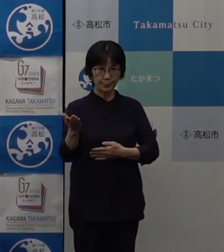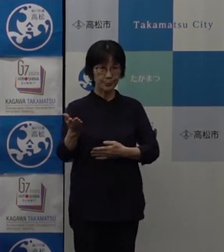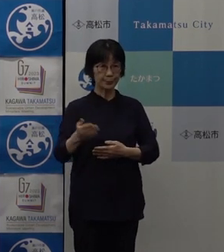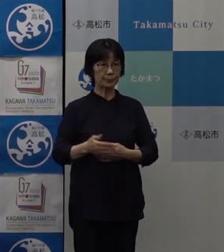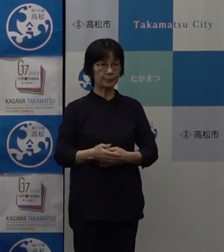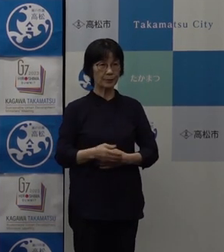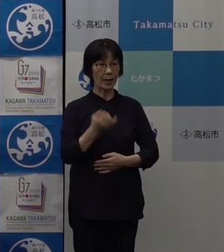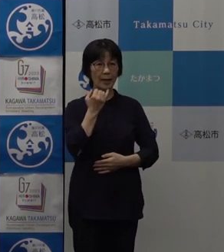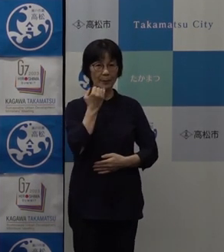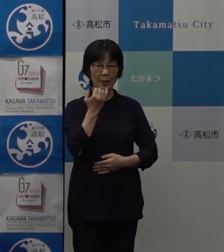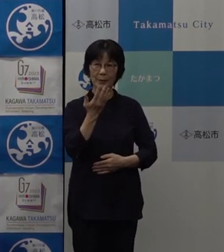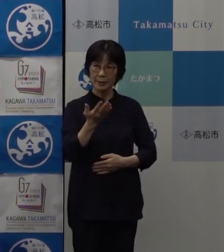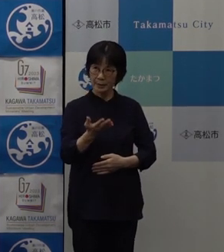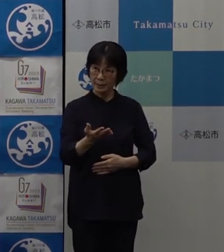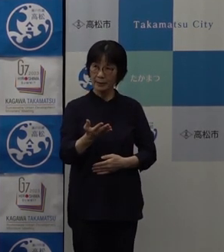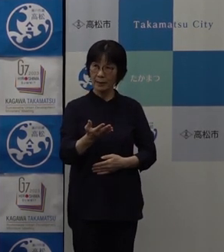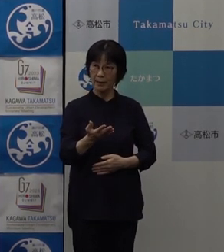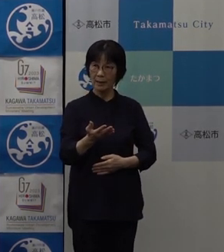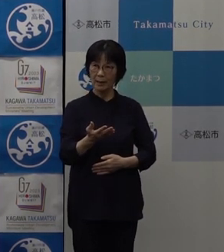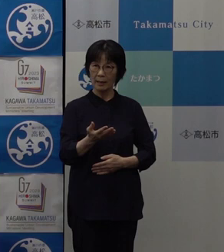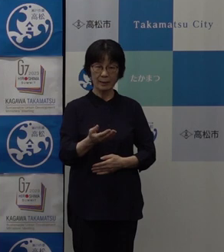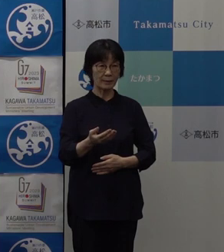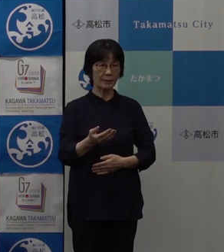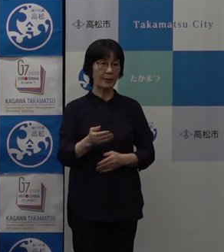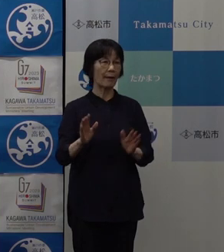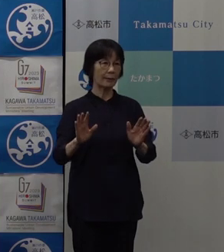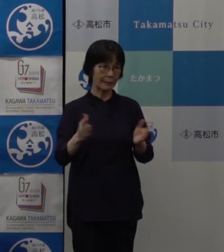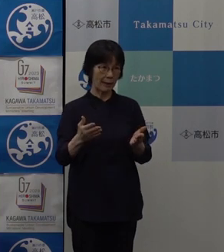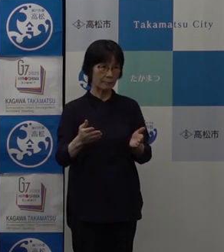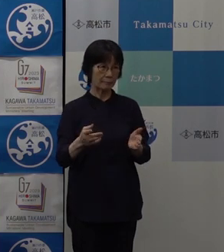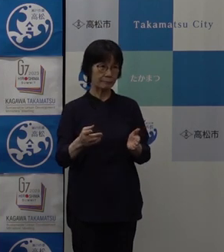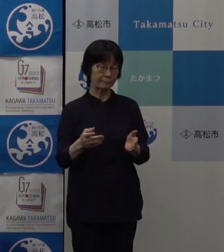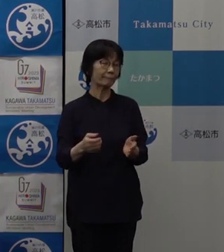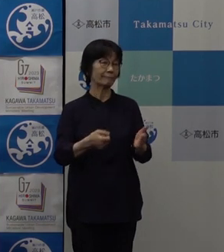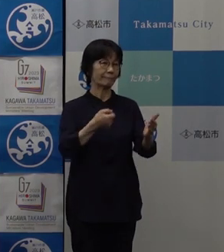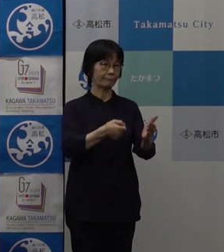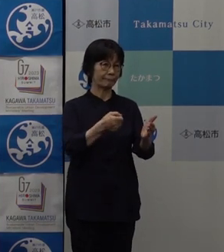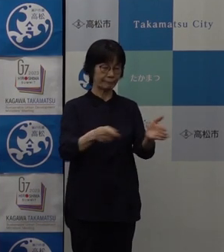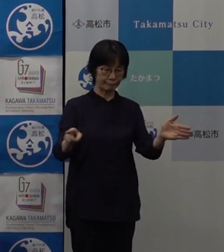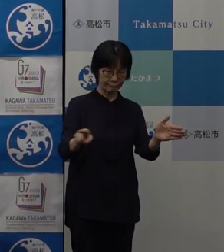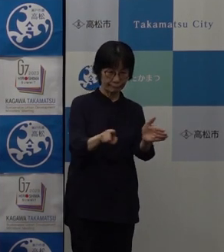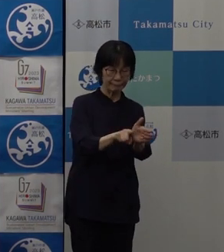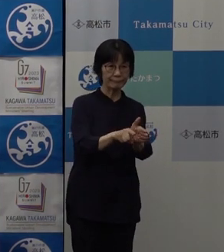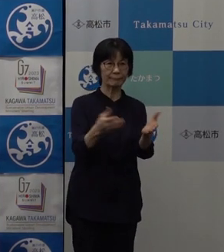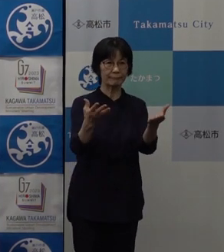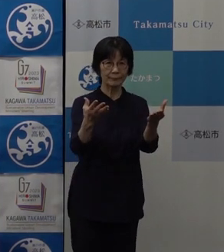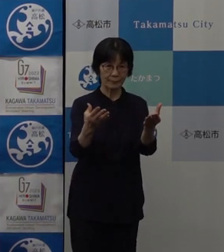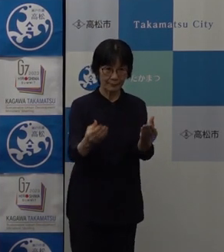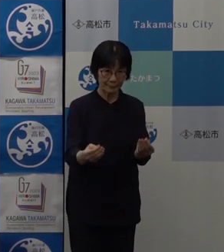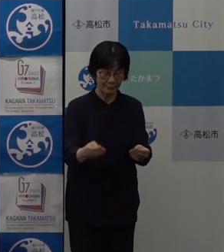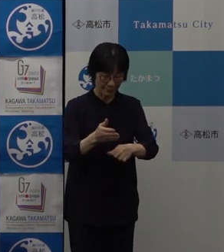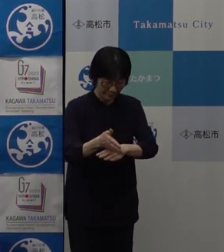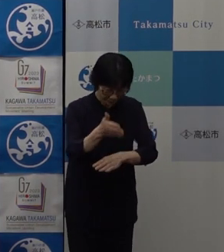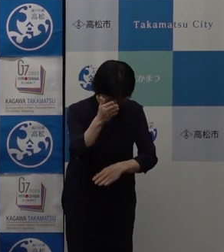よろしいでしょうか。それでは以上で、紹介いただきたいと思います。 はい、どうもありがとうございます。